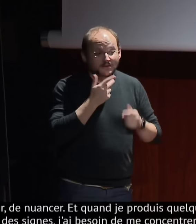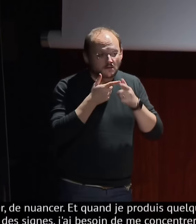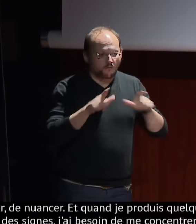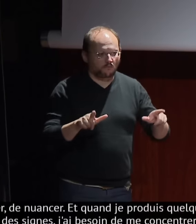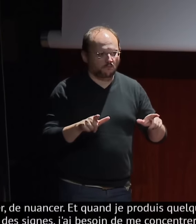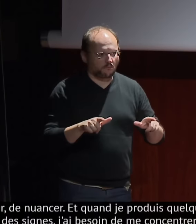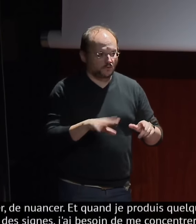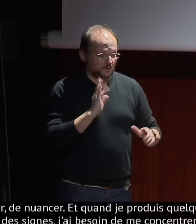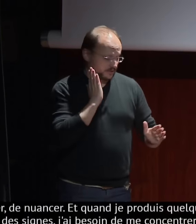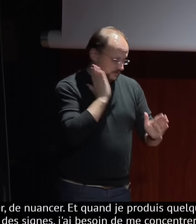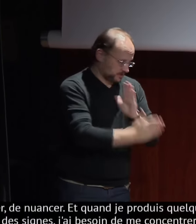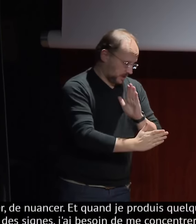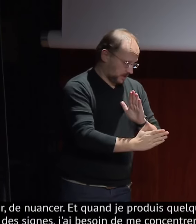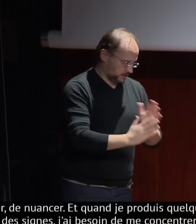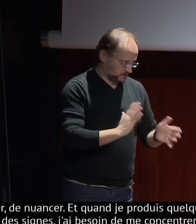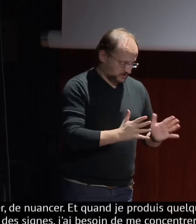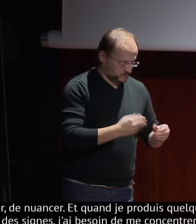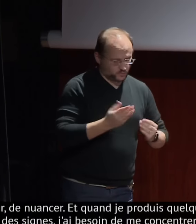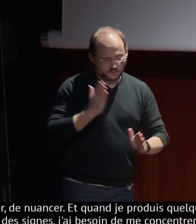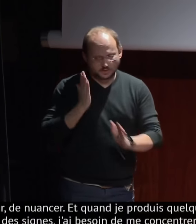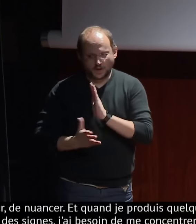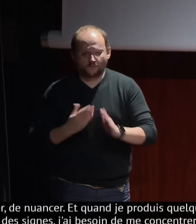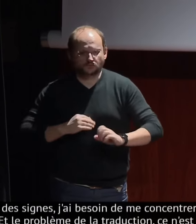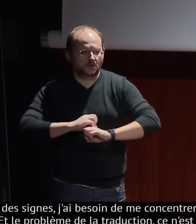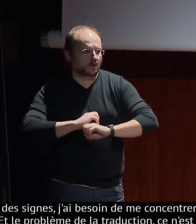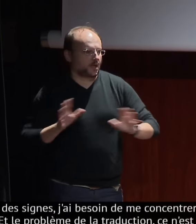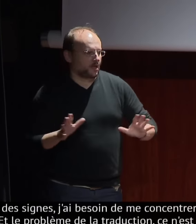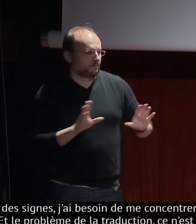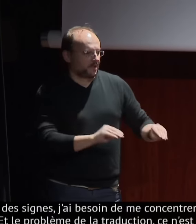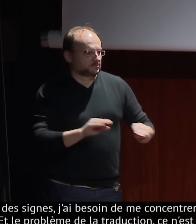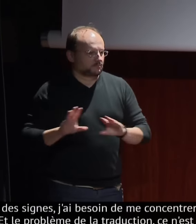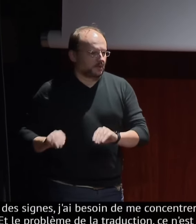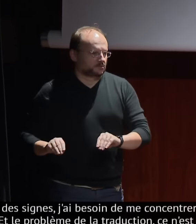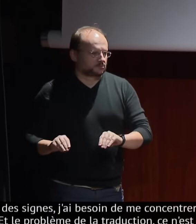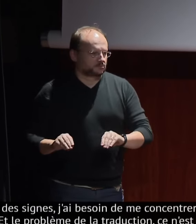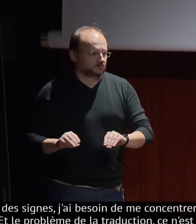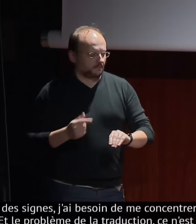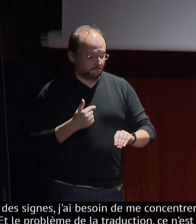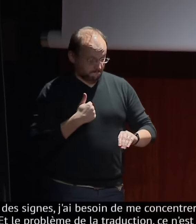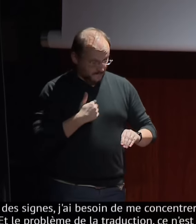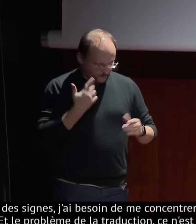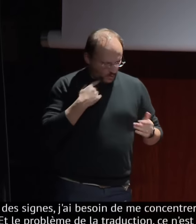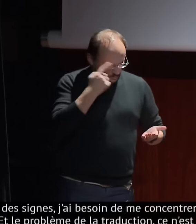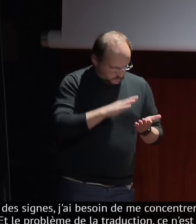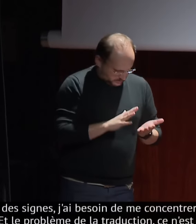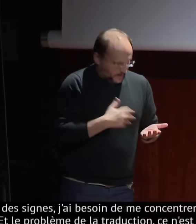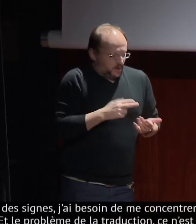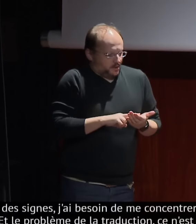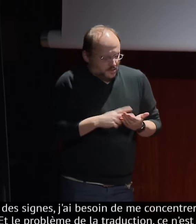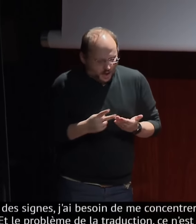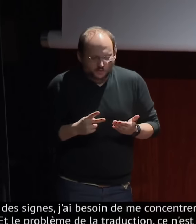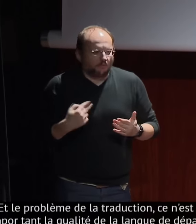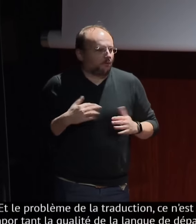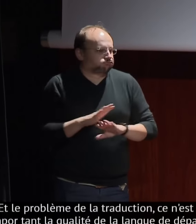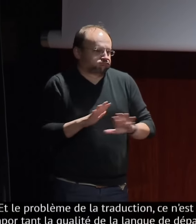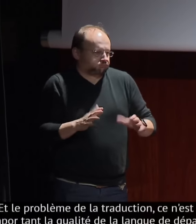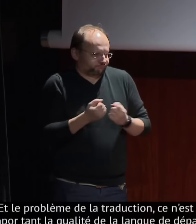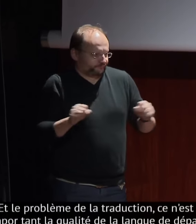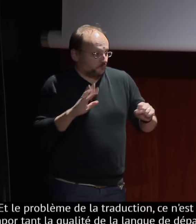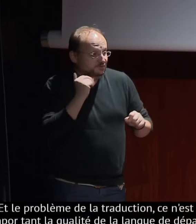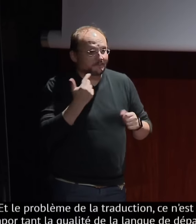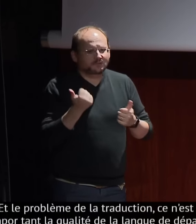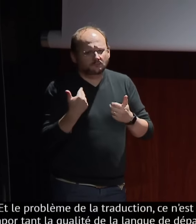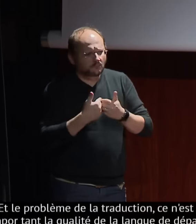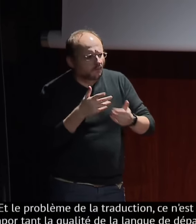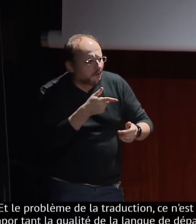le mien. Et je trouve ça, c'est important, la qualité de la langue de départ, de décider de le faire en langue des signes ou en français. Moi, je